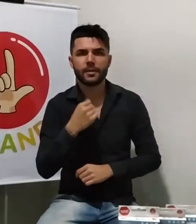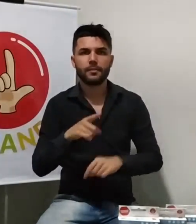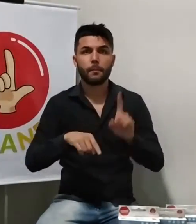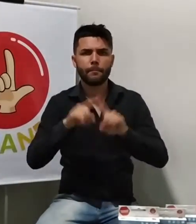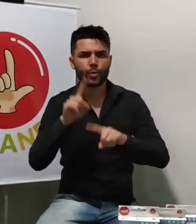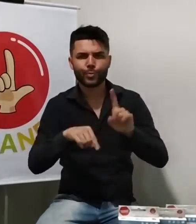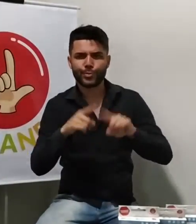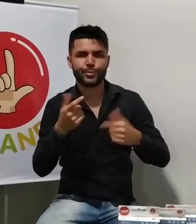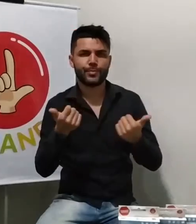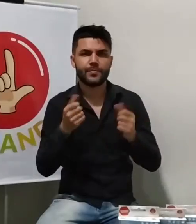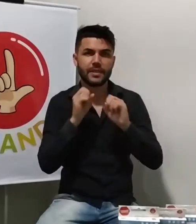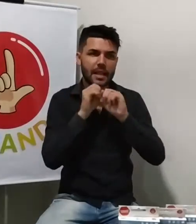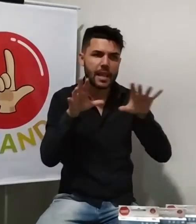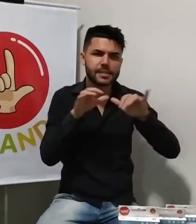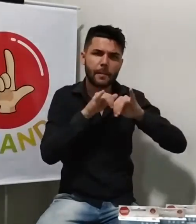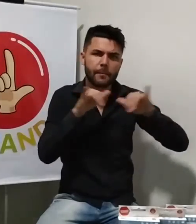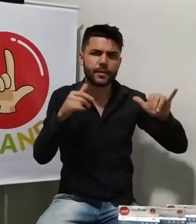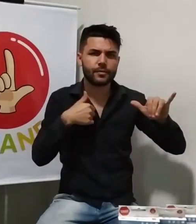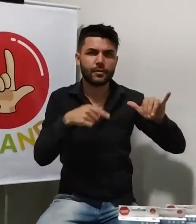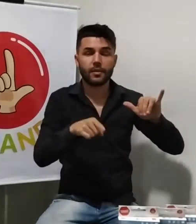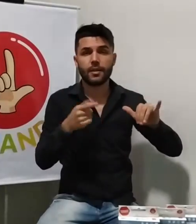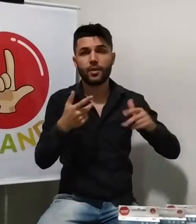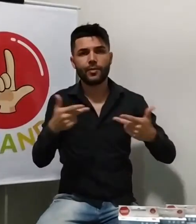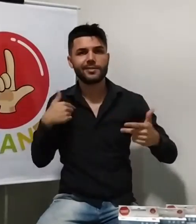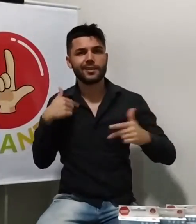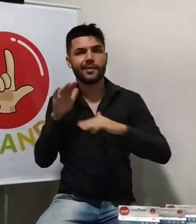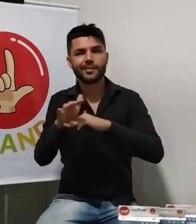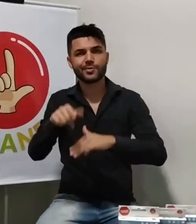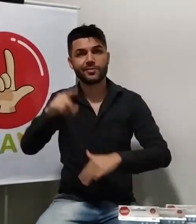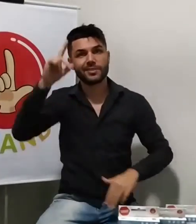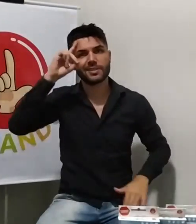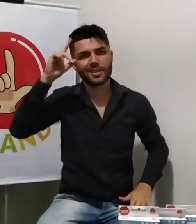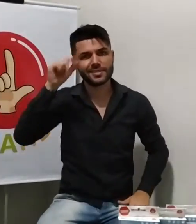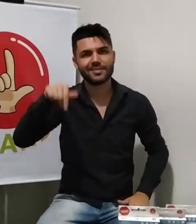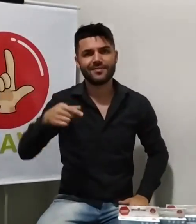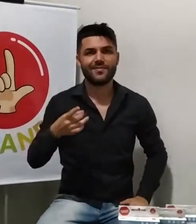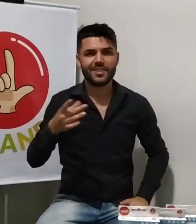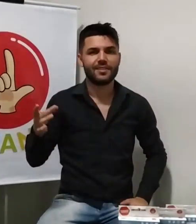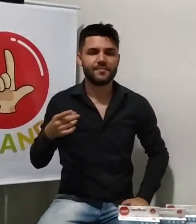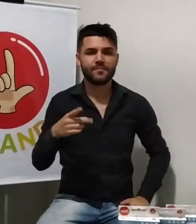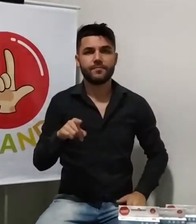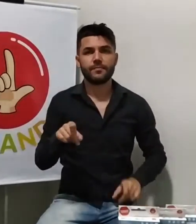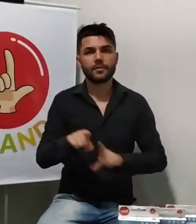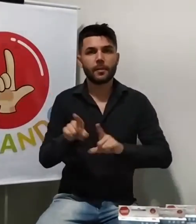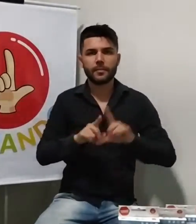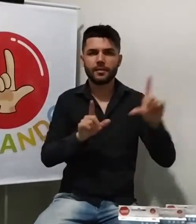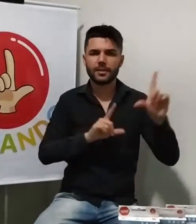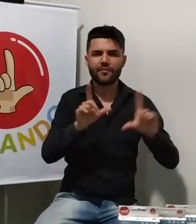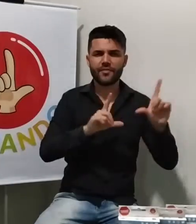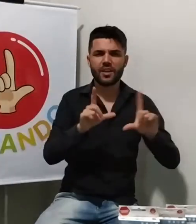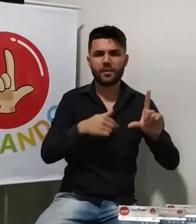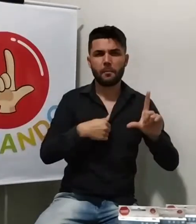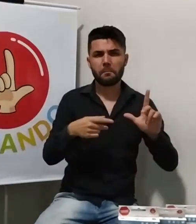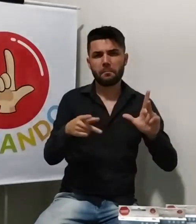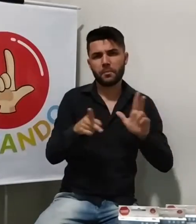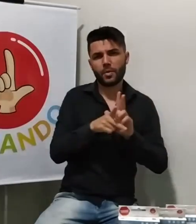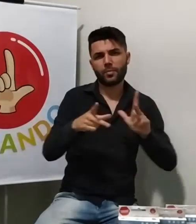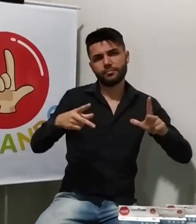maioria deles de grande porte. Isso Brasil ou América Latina? América Latina. A gente tem hoje presença em 8 países da América Latina. 8 países da